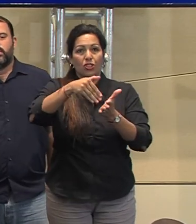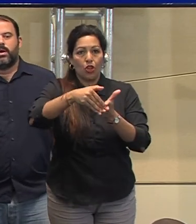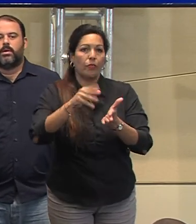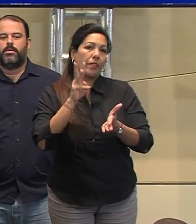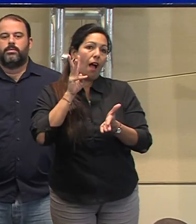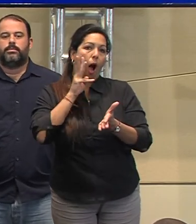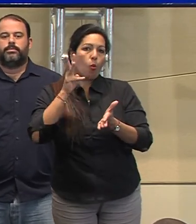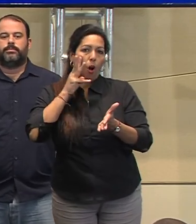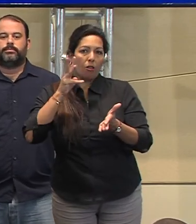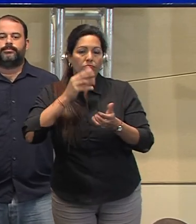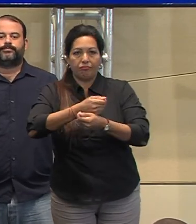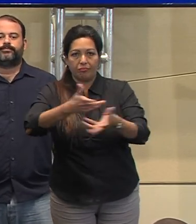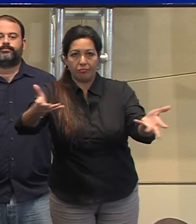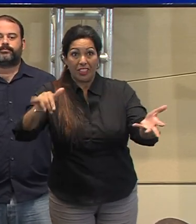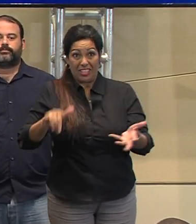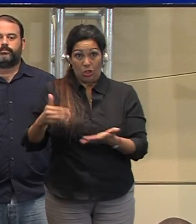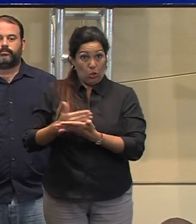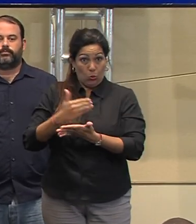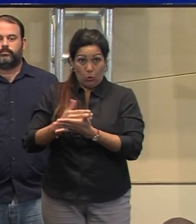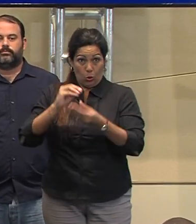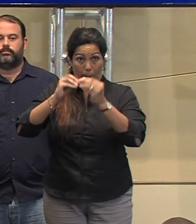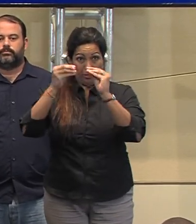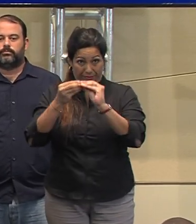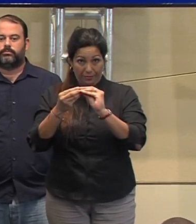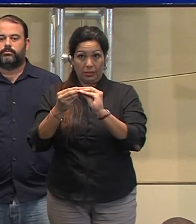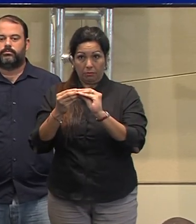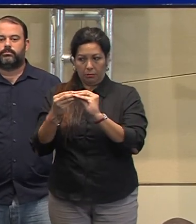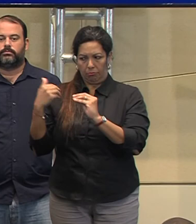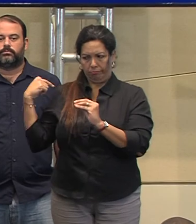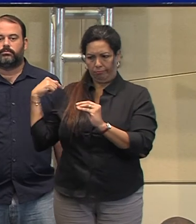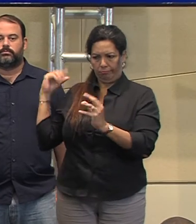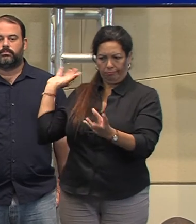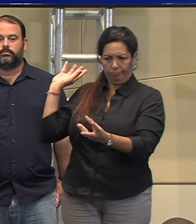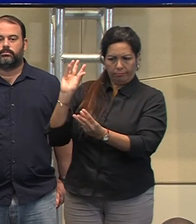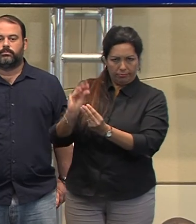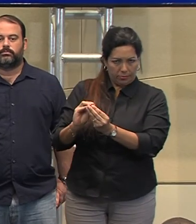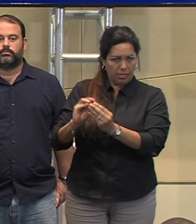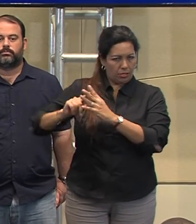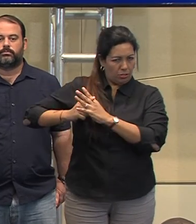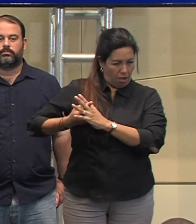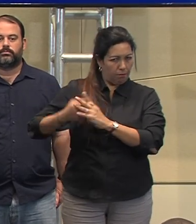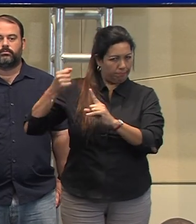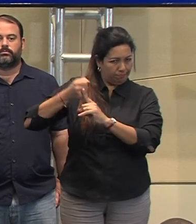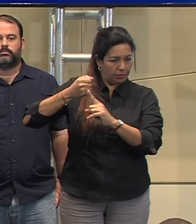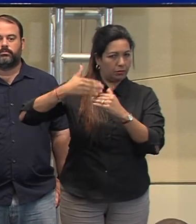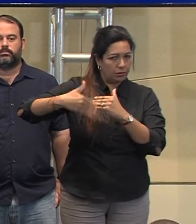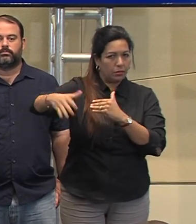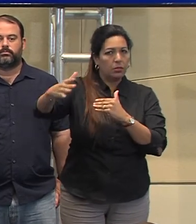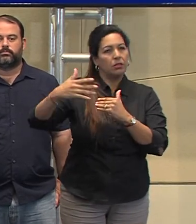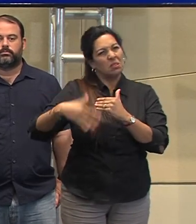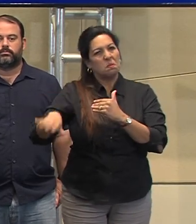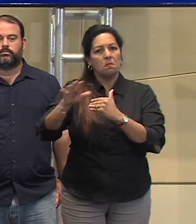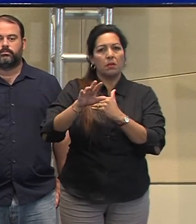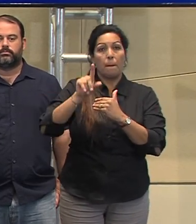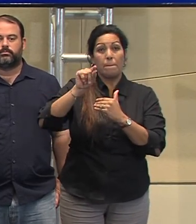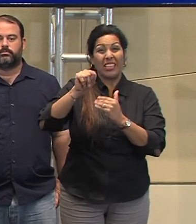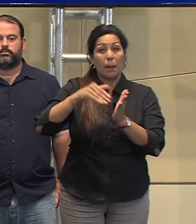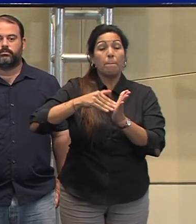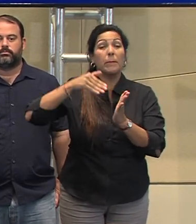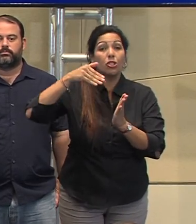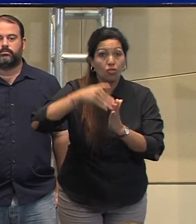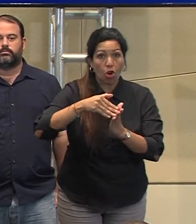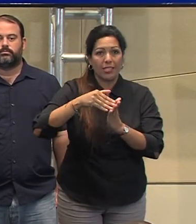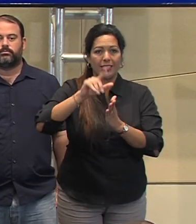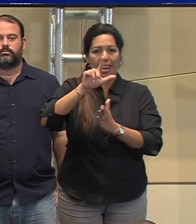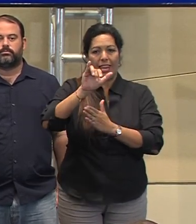de toda la isla este nuevo número nos lleva a que desde que comenzó el evento ya hemos distribuido sobre 20 millones de